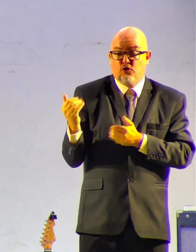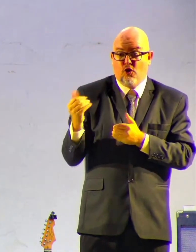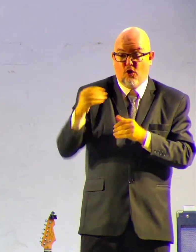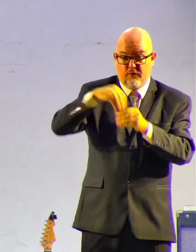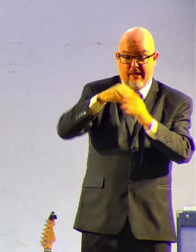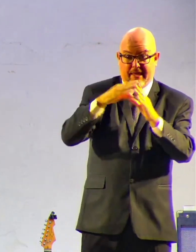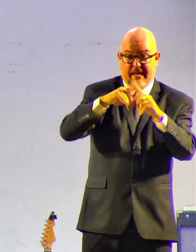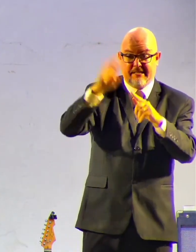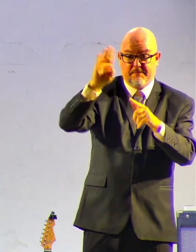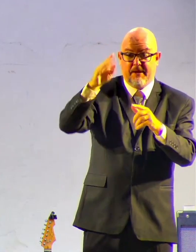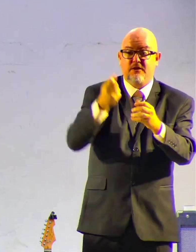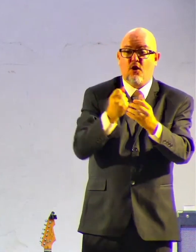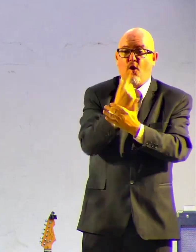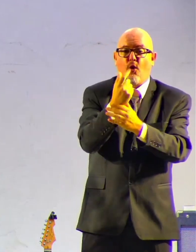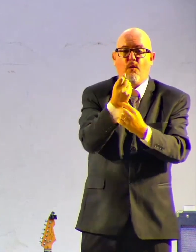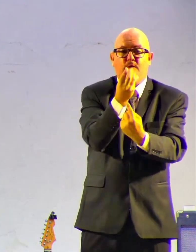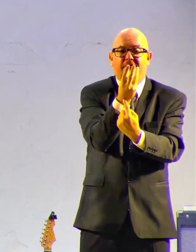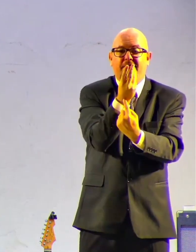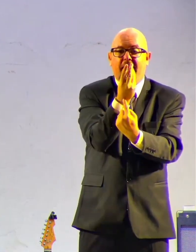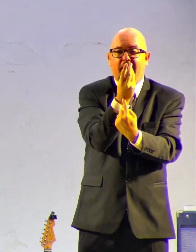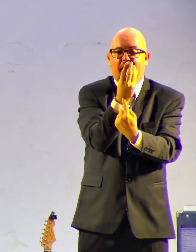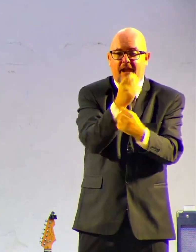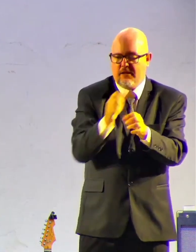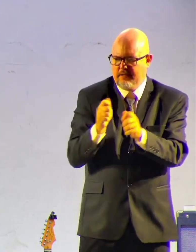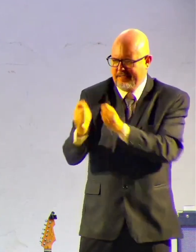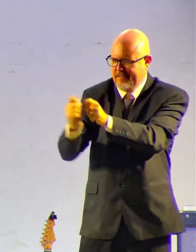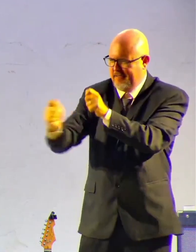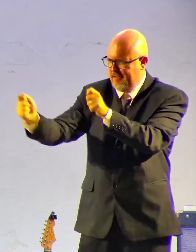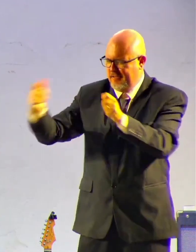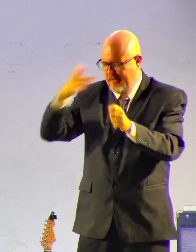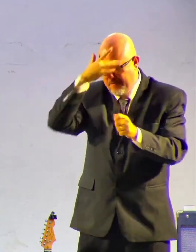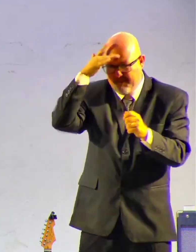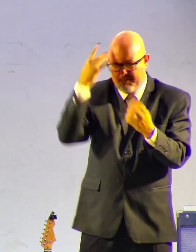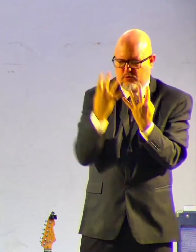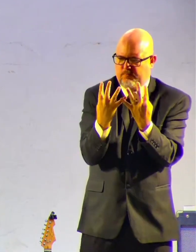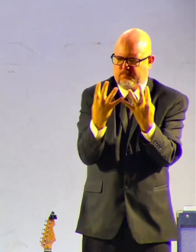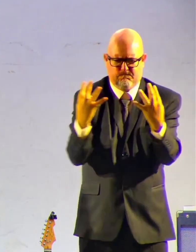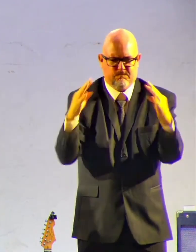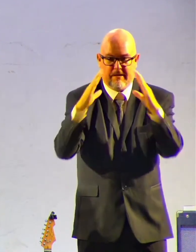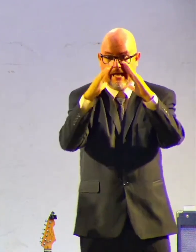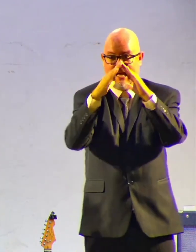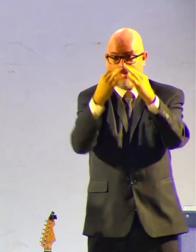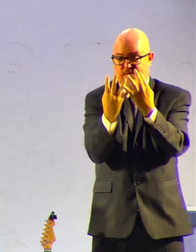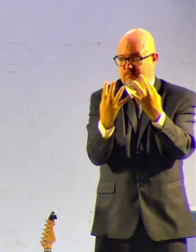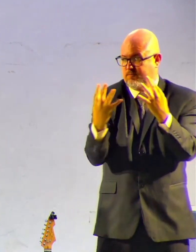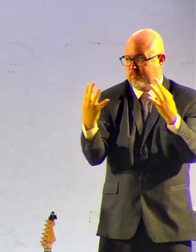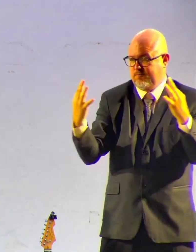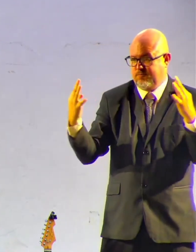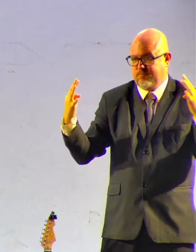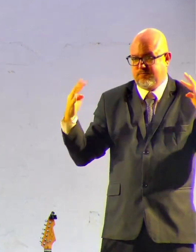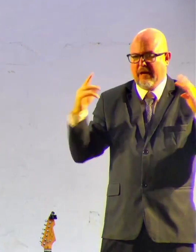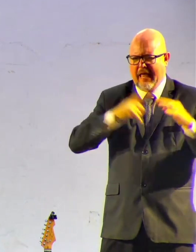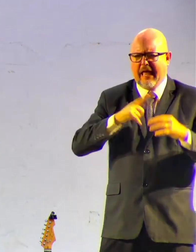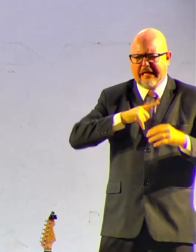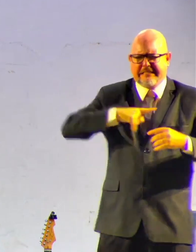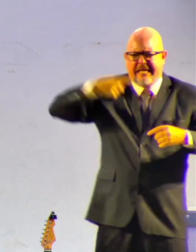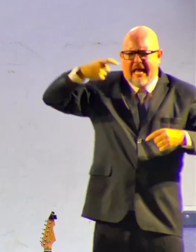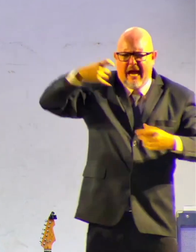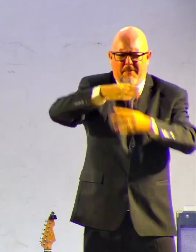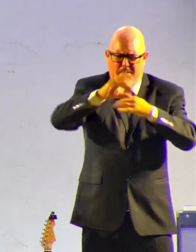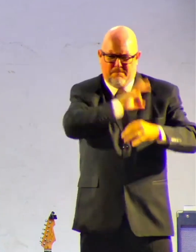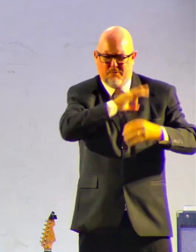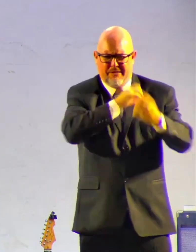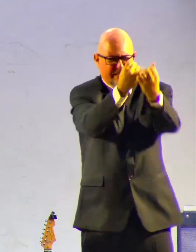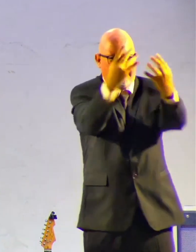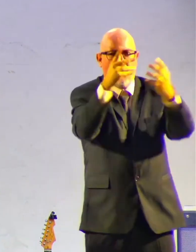velas e as distribuiu para os crentes ao redor da casa. Quando a polícia chegou com as suas armas pesadas